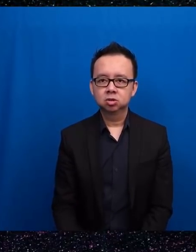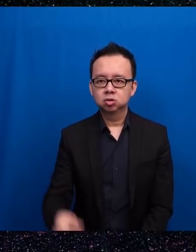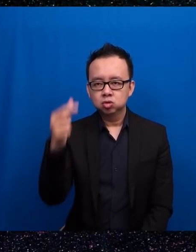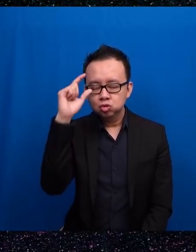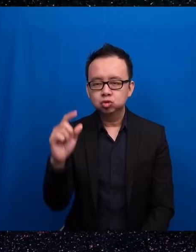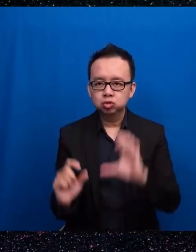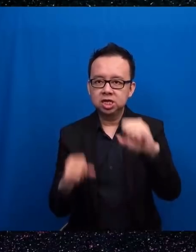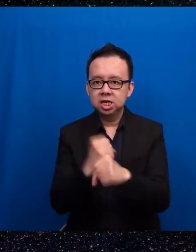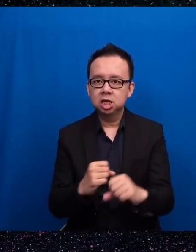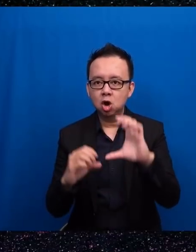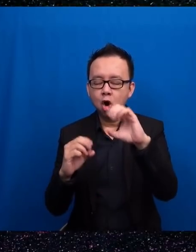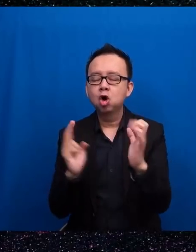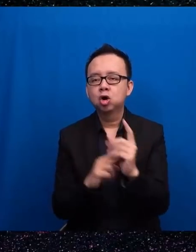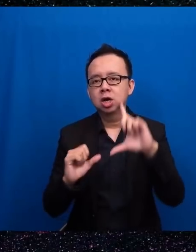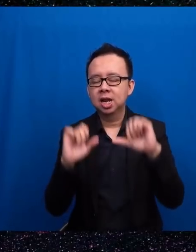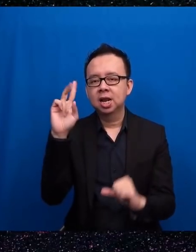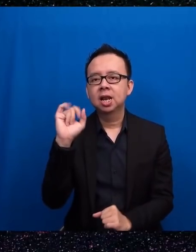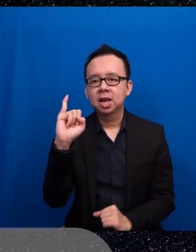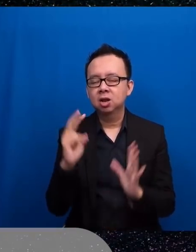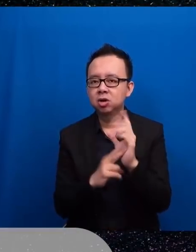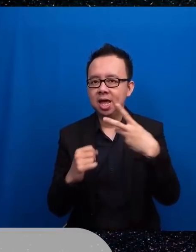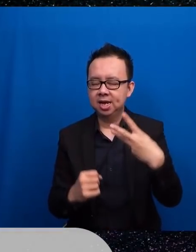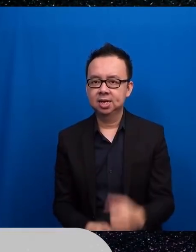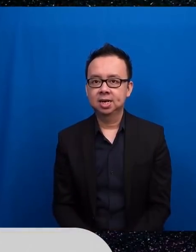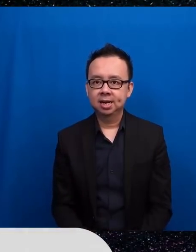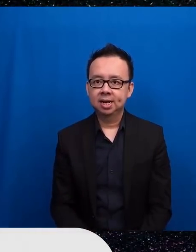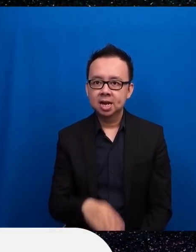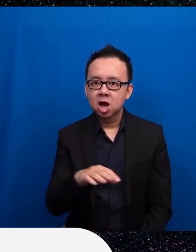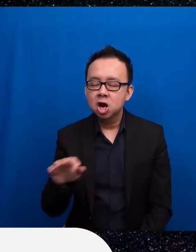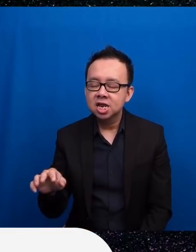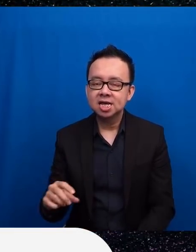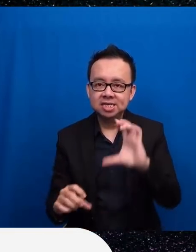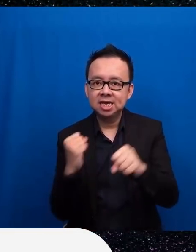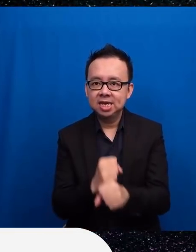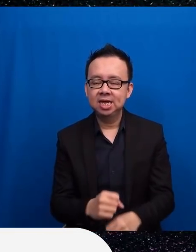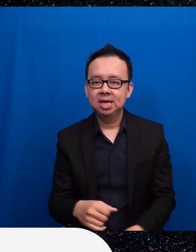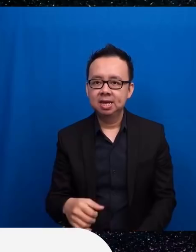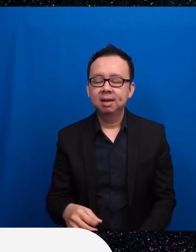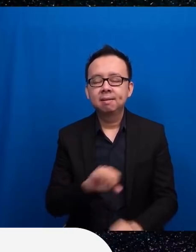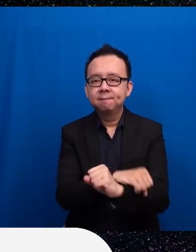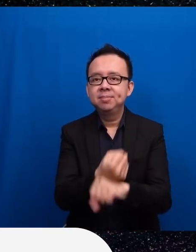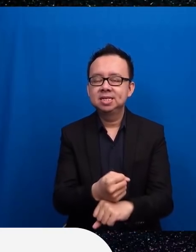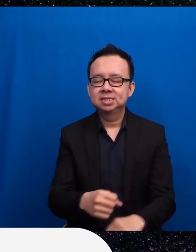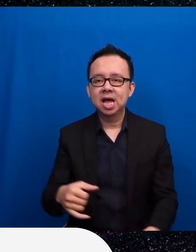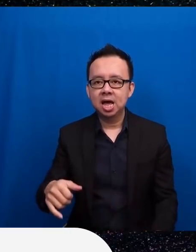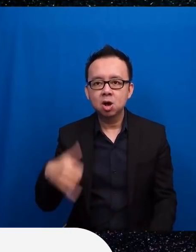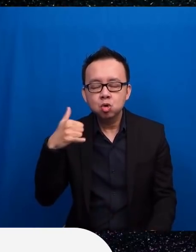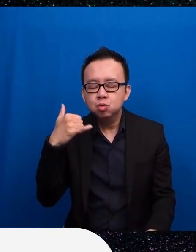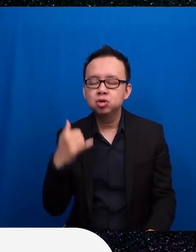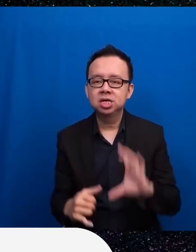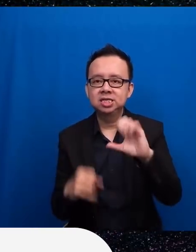untuk CG online atau streaming, member CG dapat menghubungi para CGL saudara